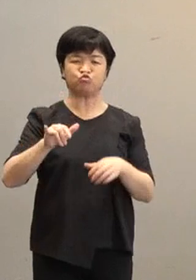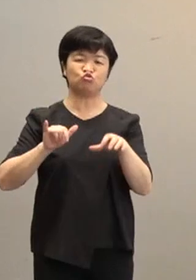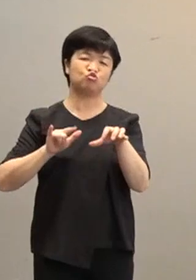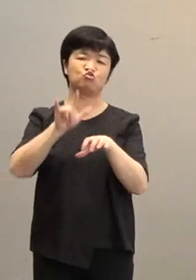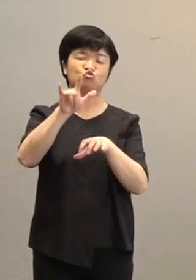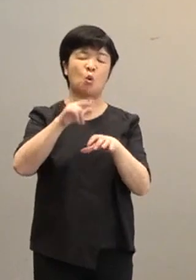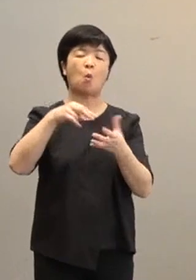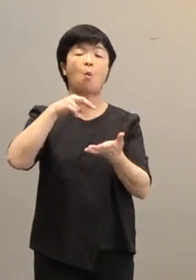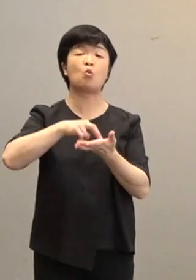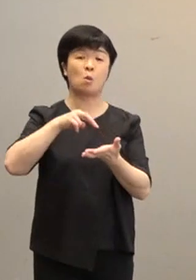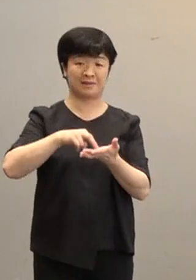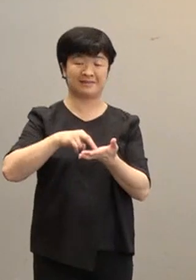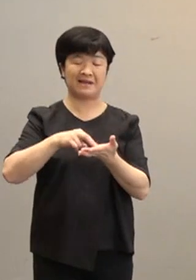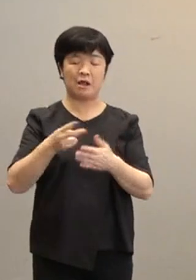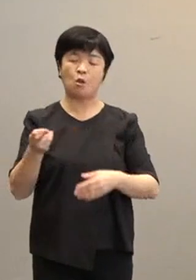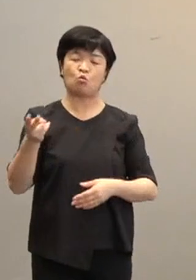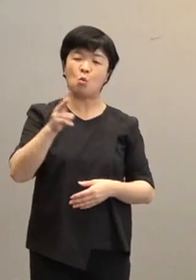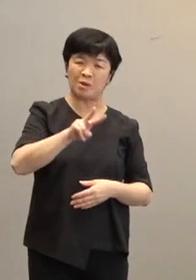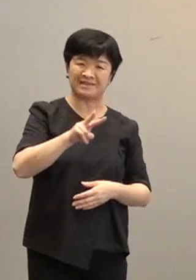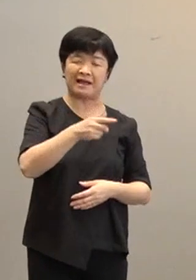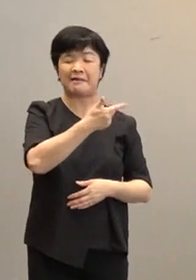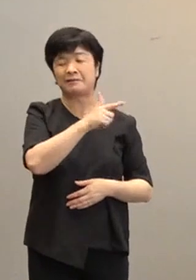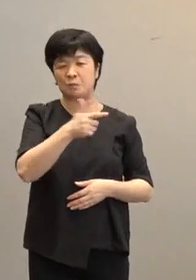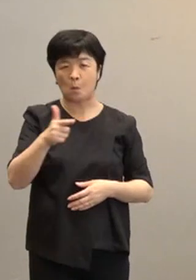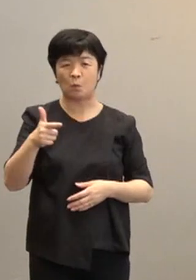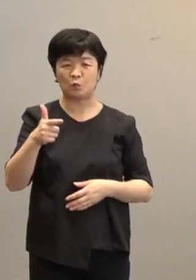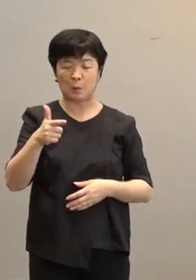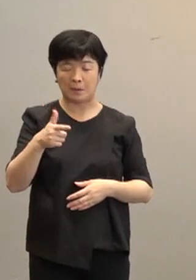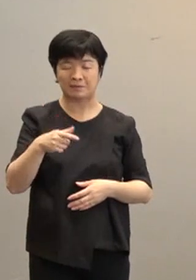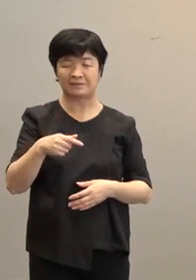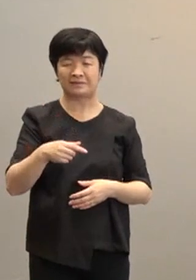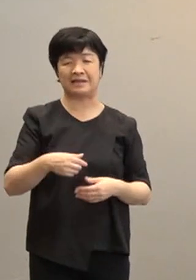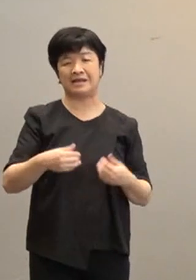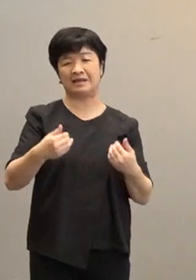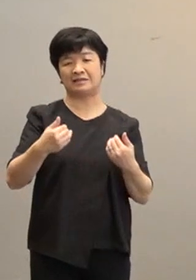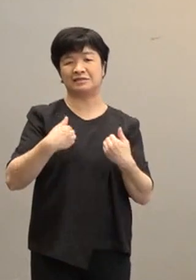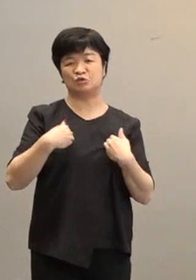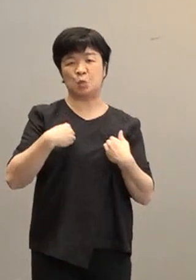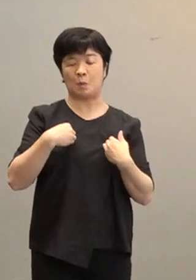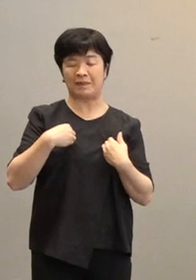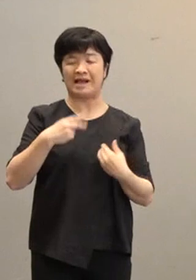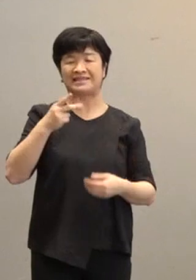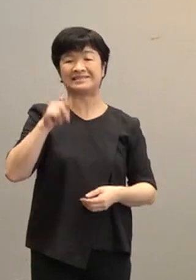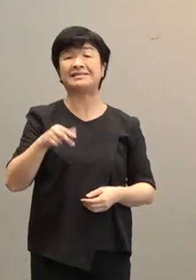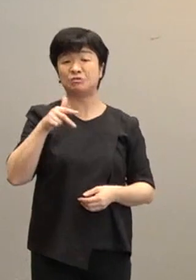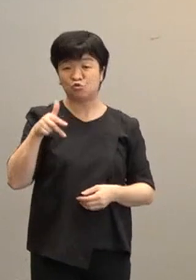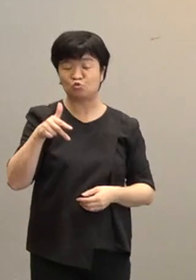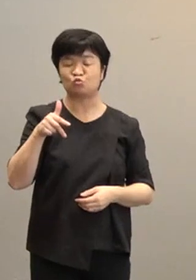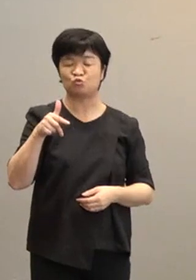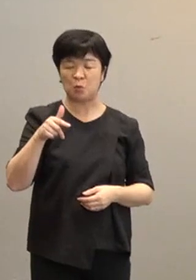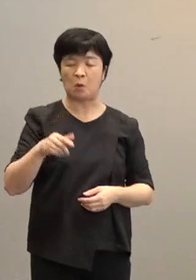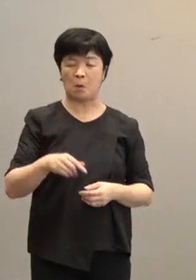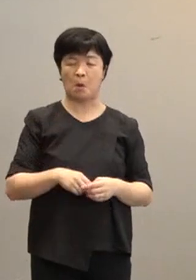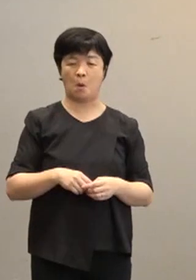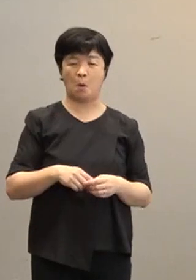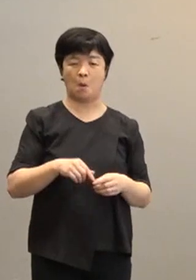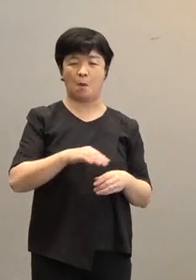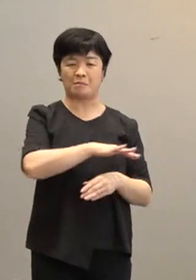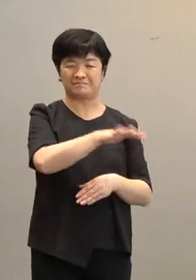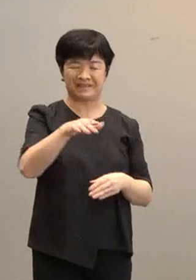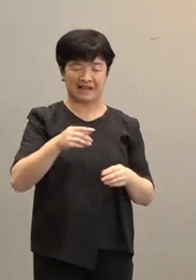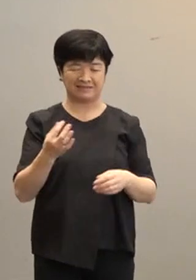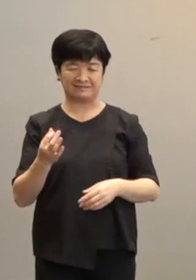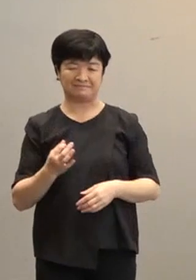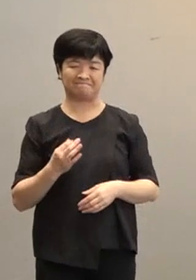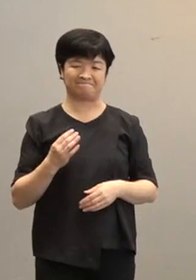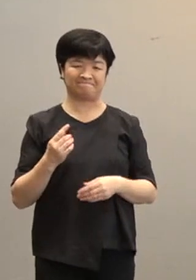なんですか、トランジットのニーズをしっかり、日本に還元していくという意味でもですね、重要になってきますので、そうした